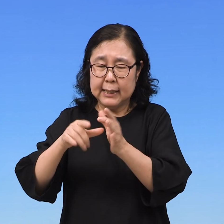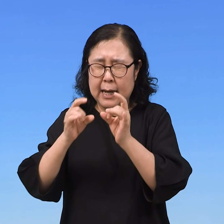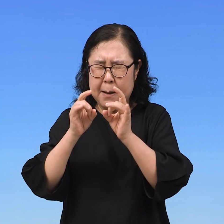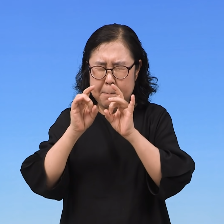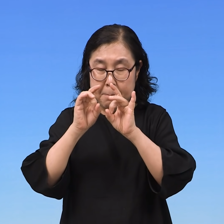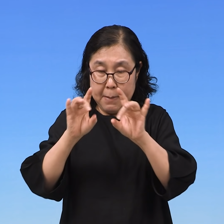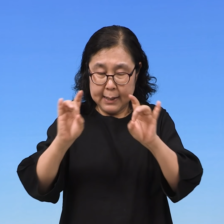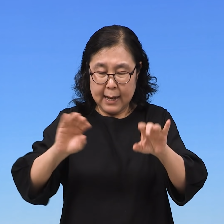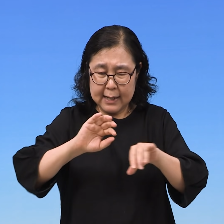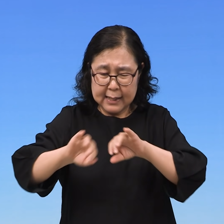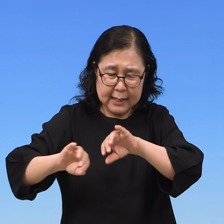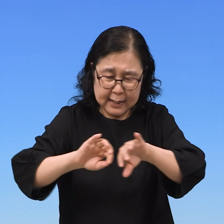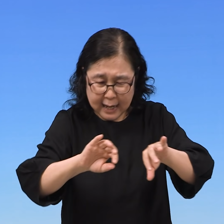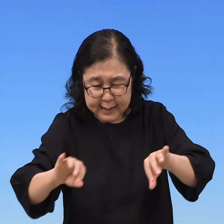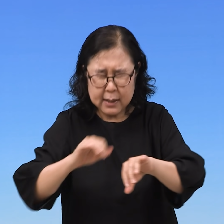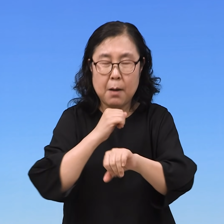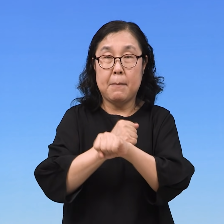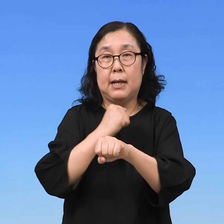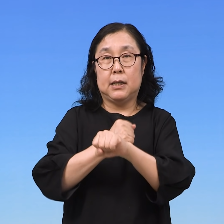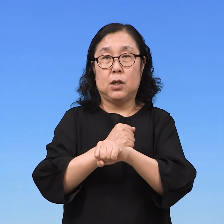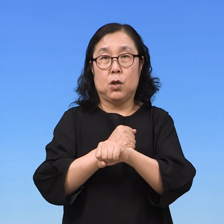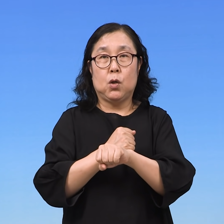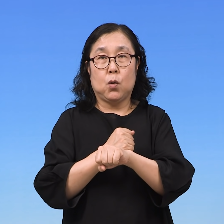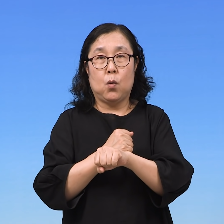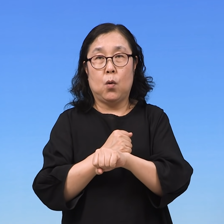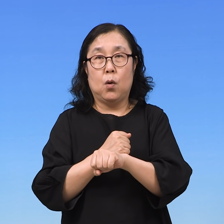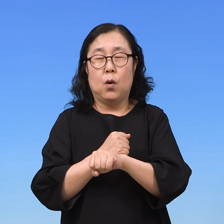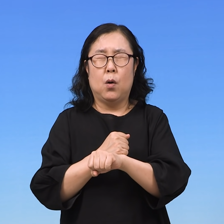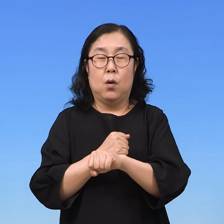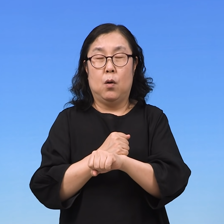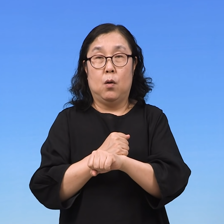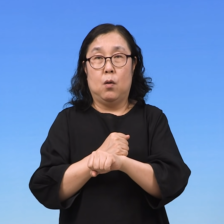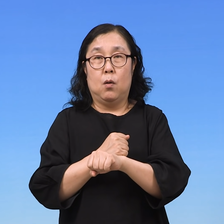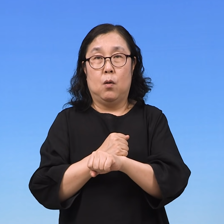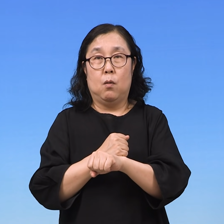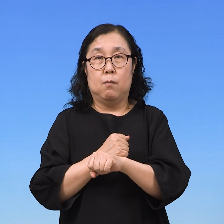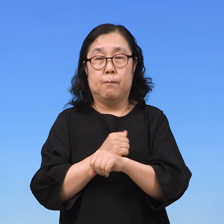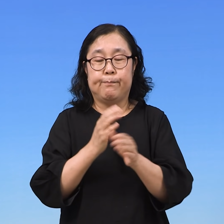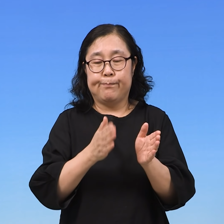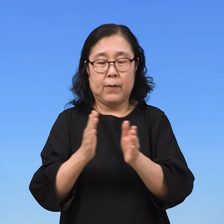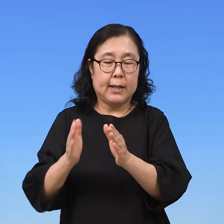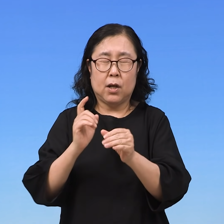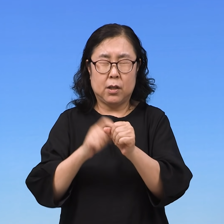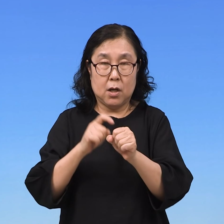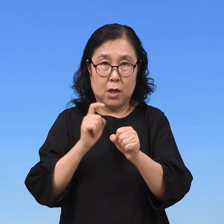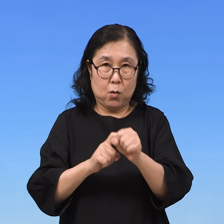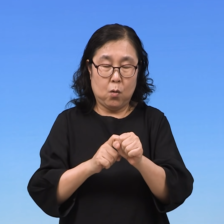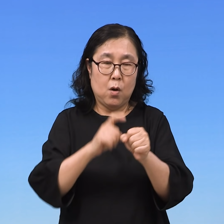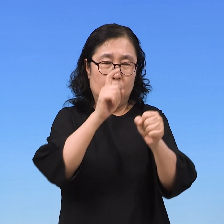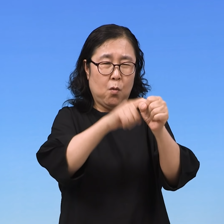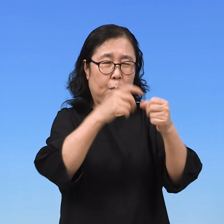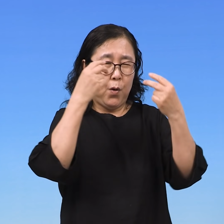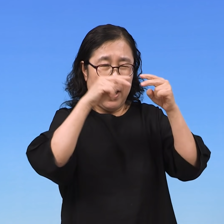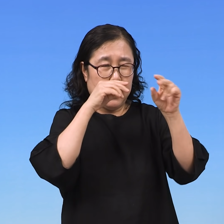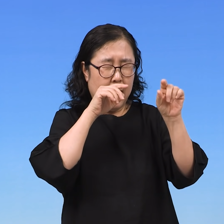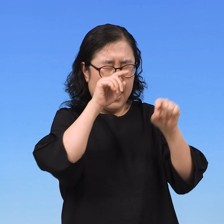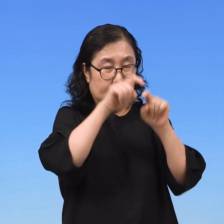과정마다 개입하시고 과정적이고 지향적인 존재임을 잊지 않게 하시는 그 하나님의 은혜를